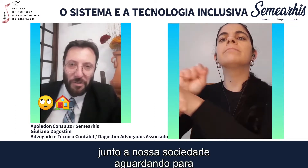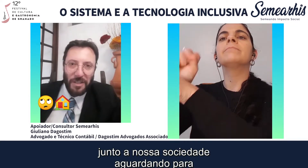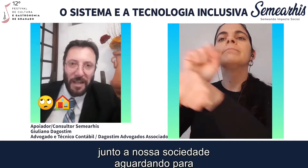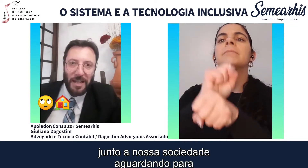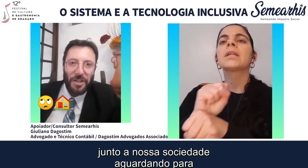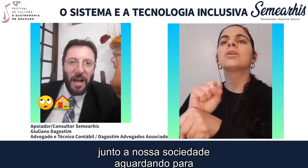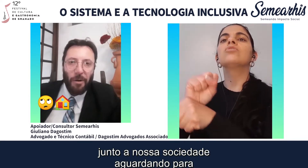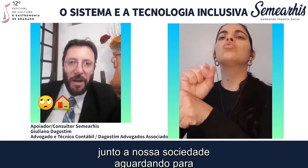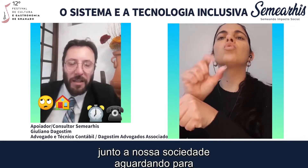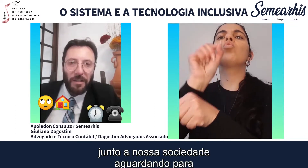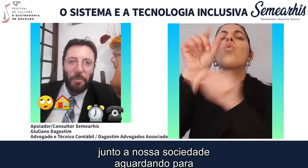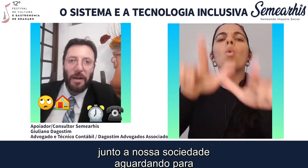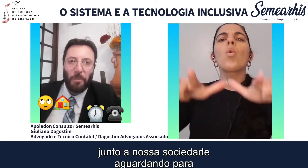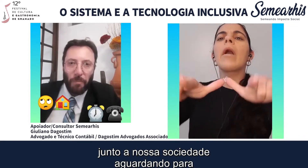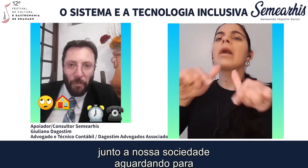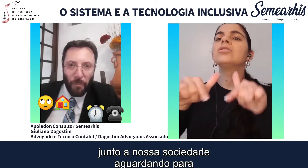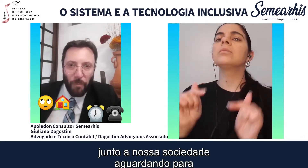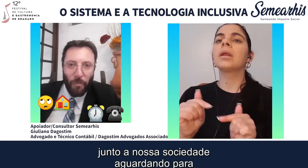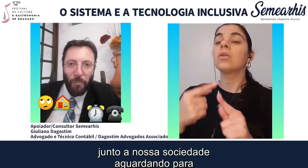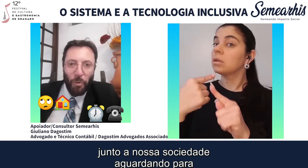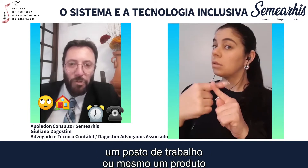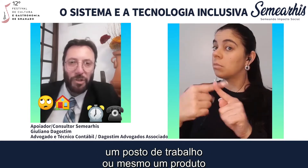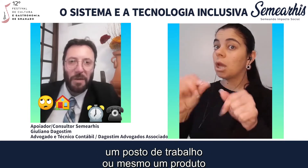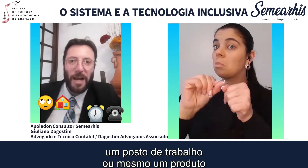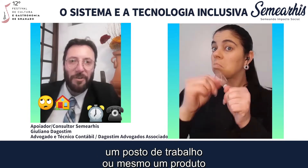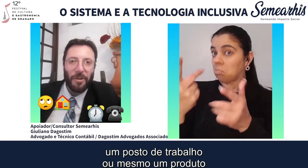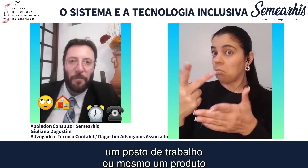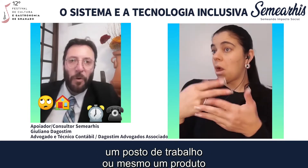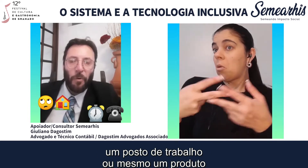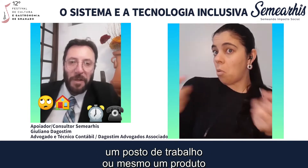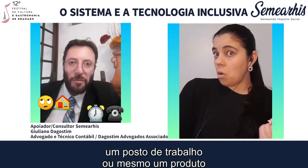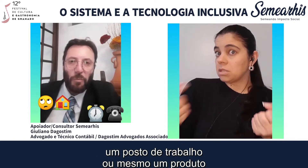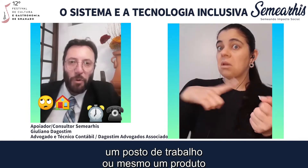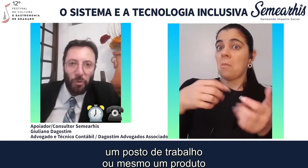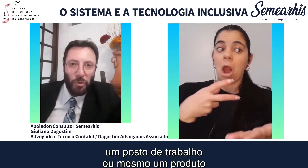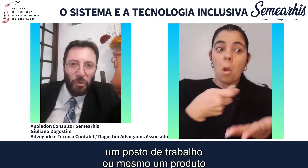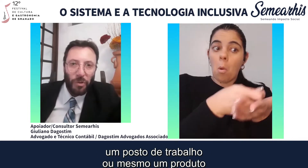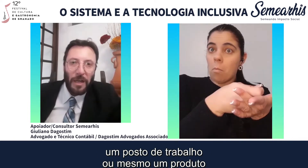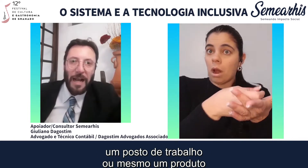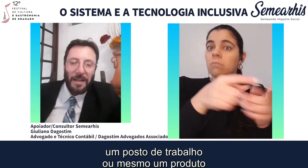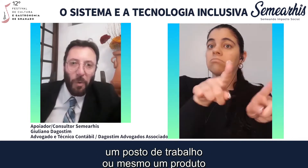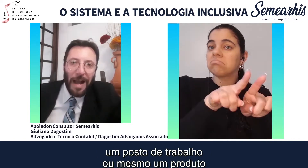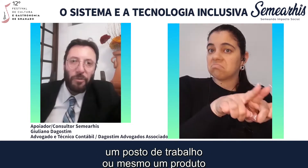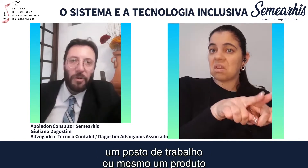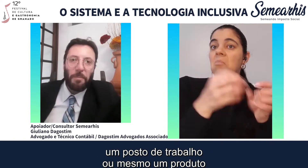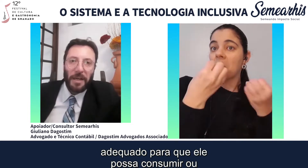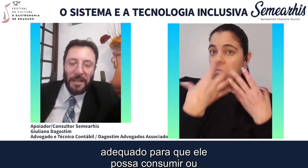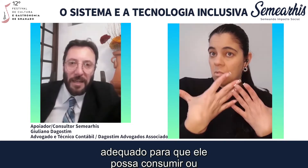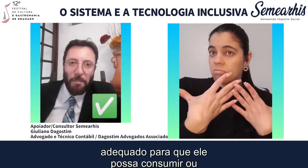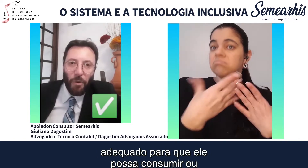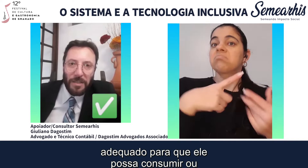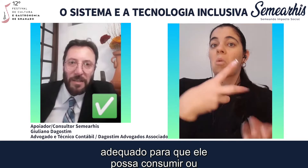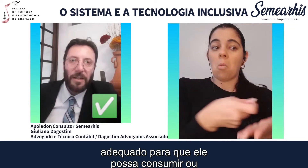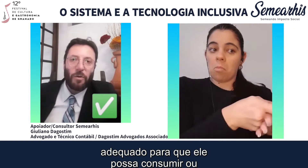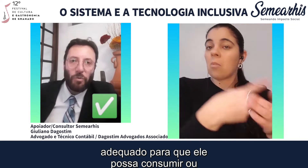nossa sociedade, aguardando para um posto de trabalho, ou mesmo um produto adequado para que